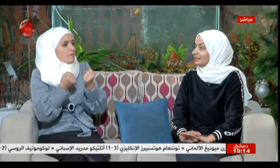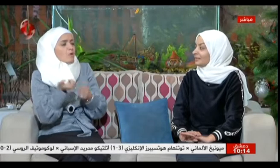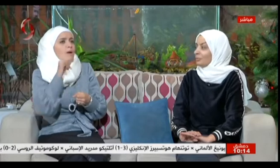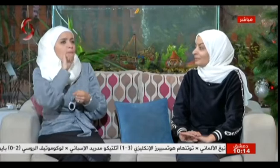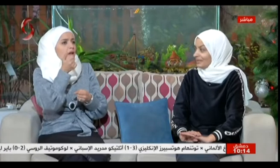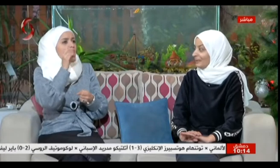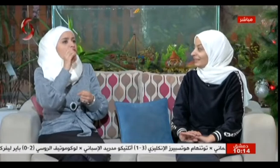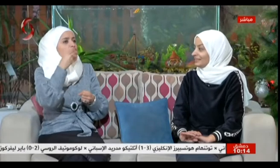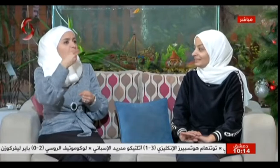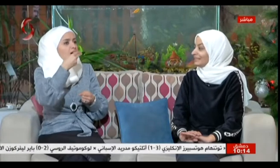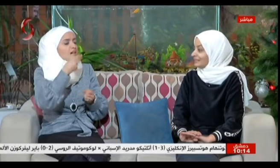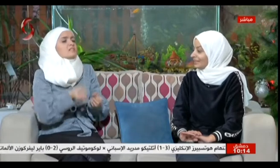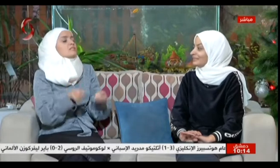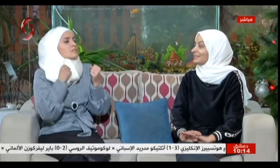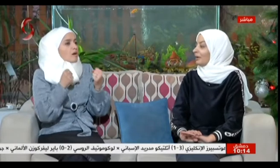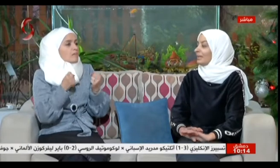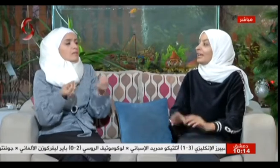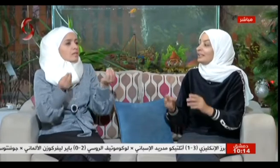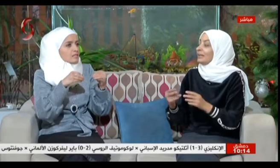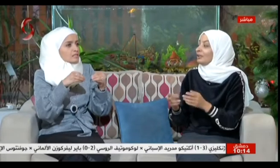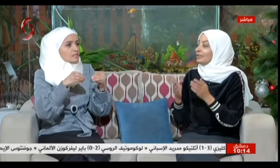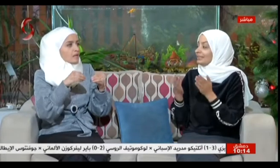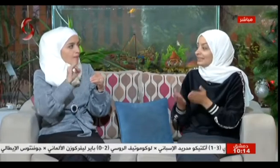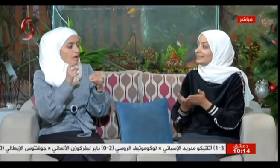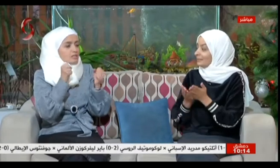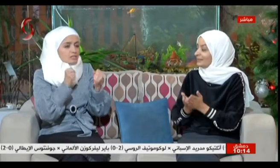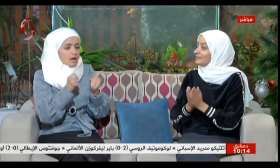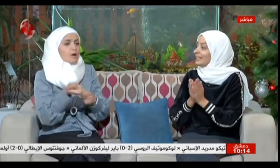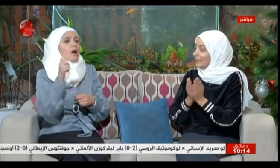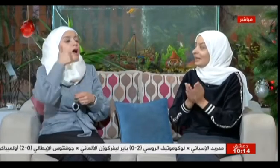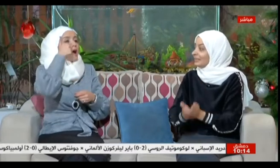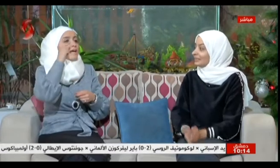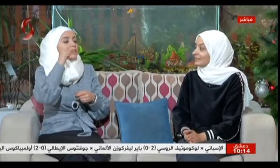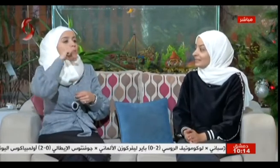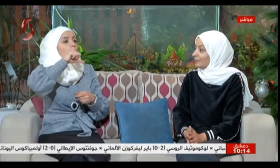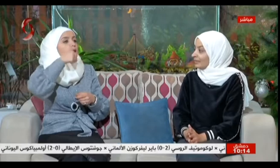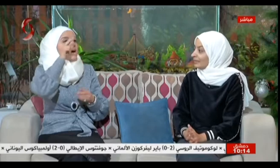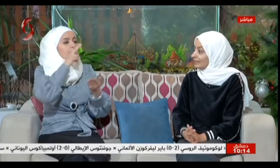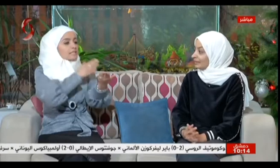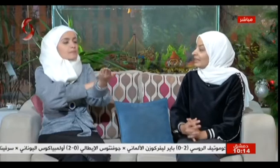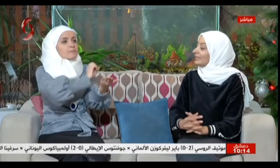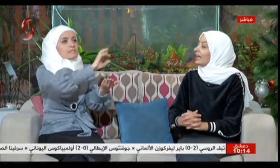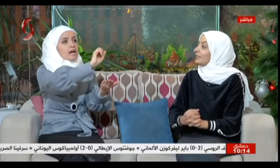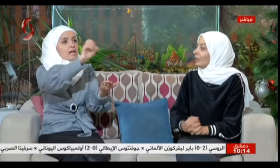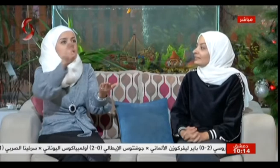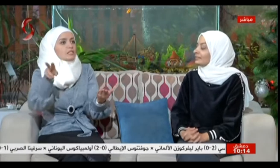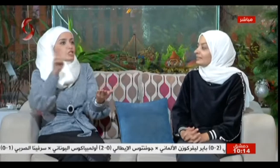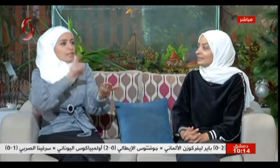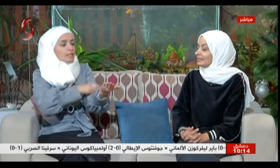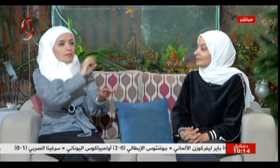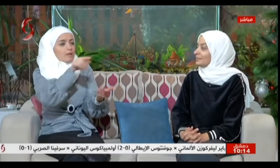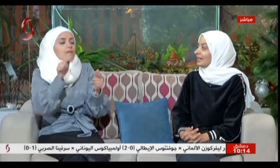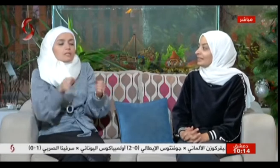بحثت كثير، ومن زمان حتى دراستي كانت صعبة، المراجع اللي كنت أبحث فيها كمان كانت صعبة،